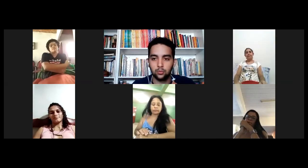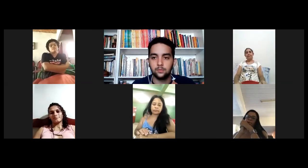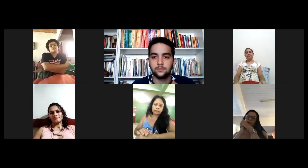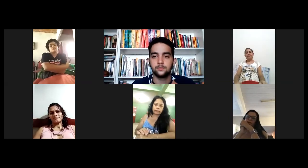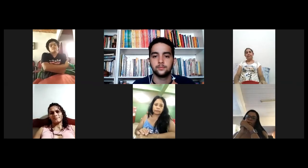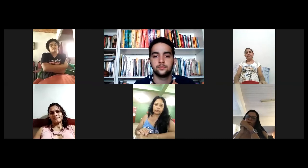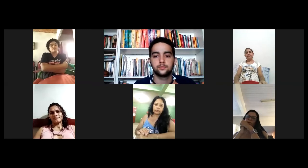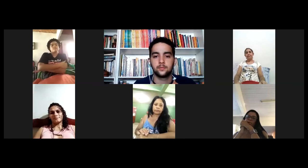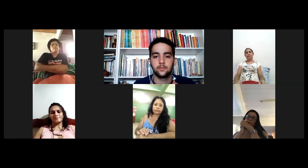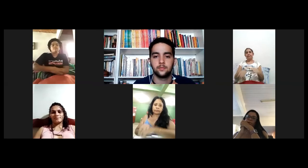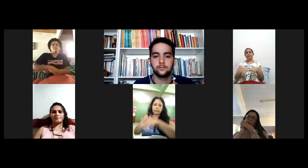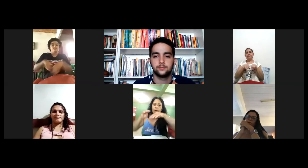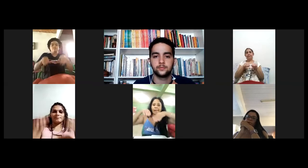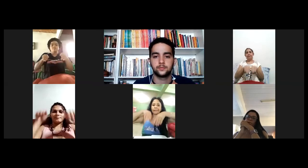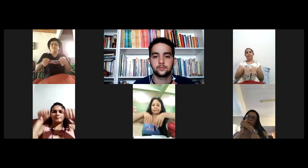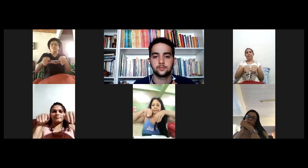Canguru.